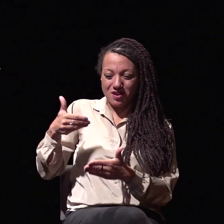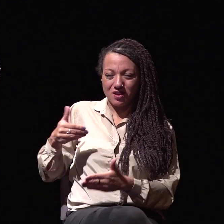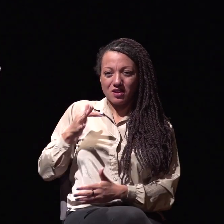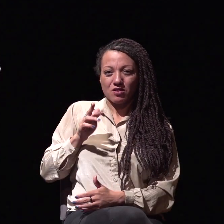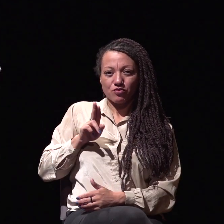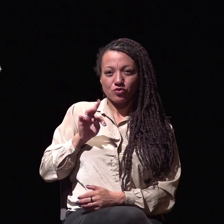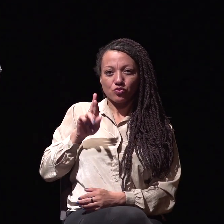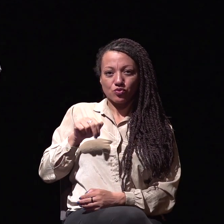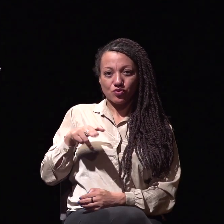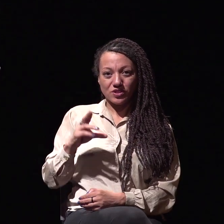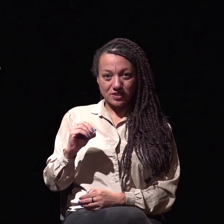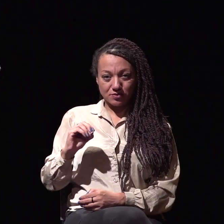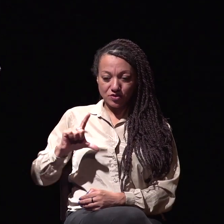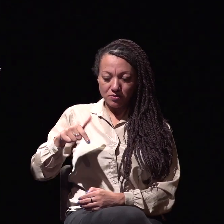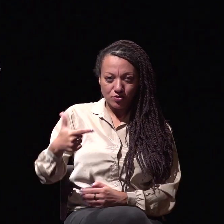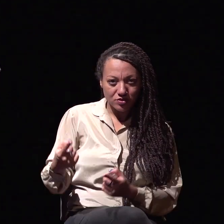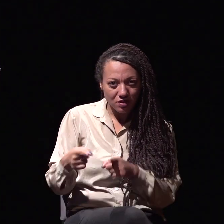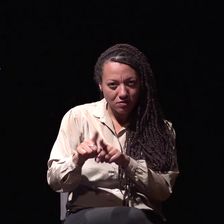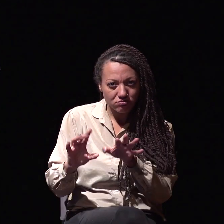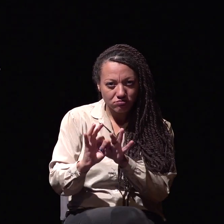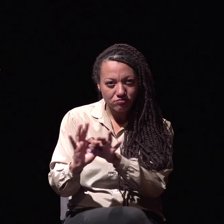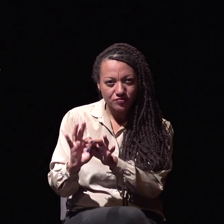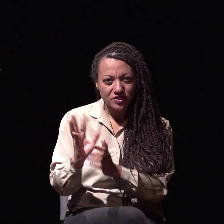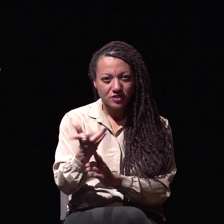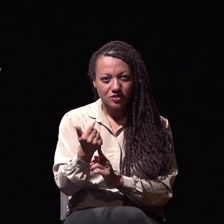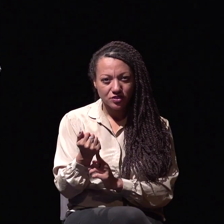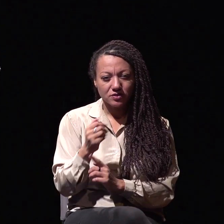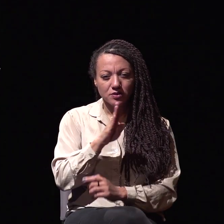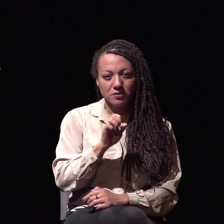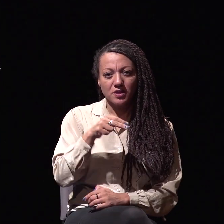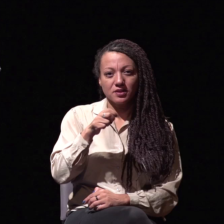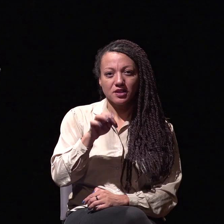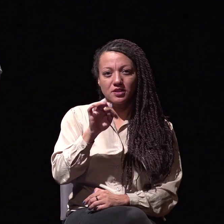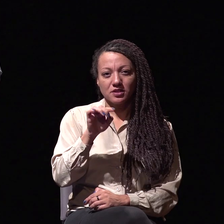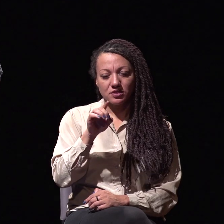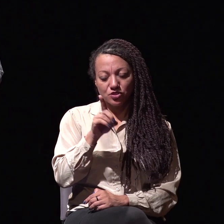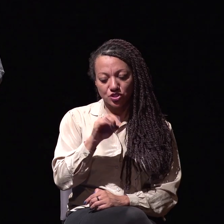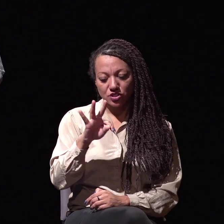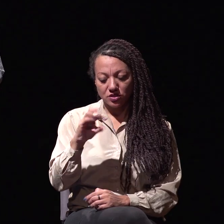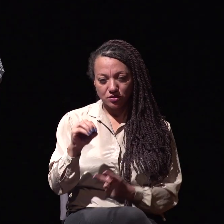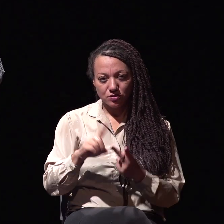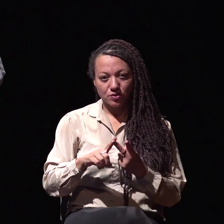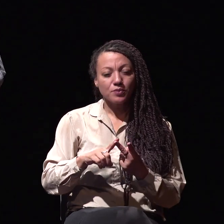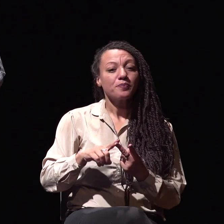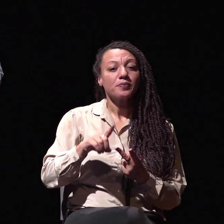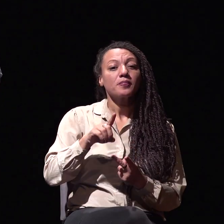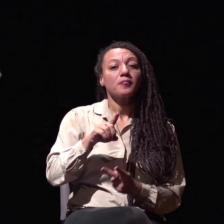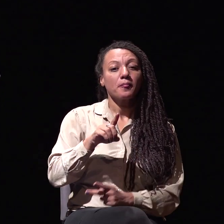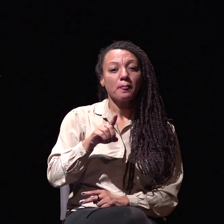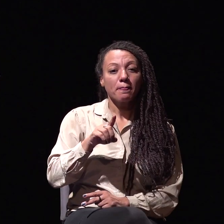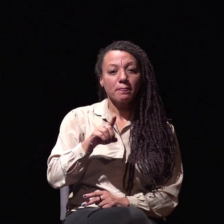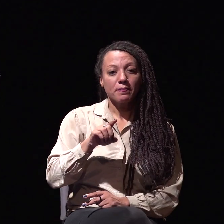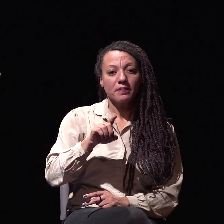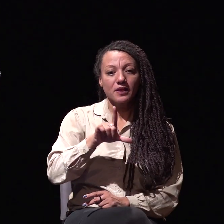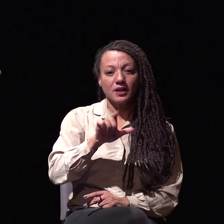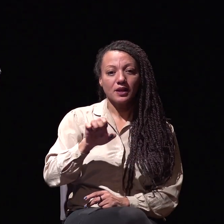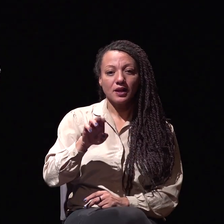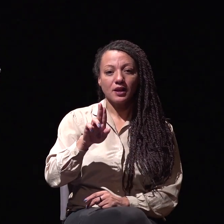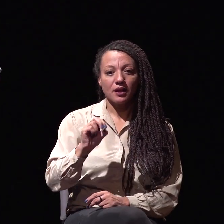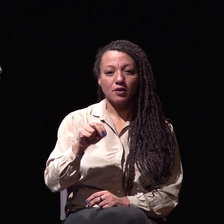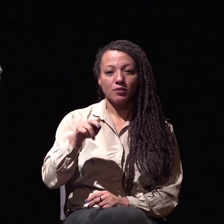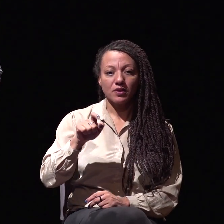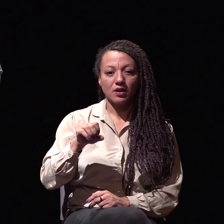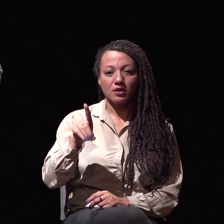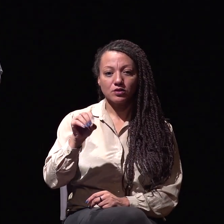primeiro debate a partir de importantes teóricos, Benedetto Croce e Leonello Venturi. Estes dois filósofos e historiadores da arte